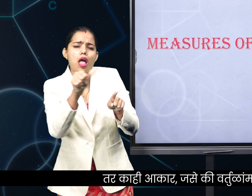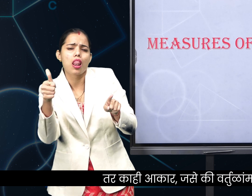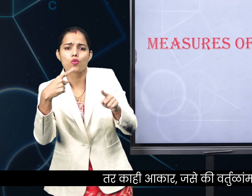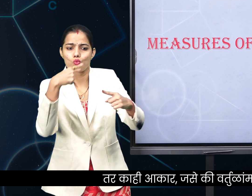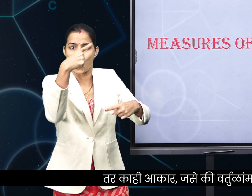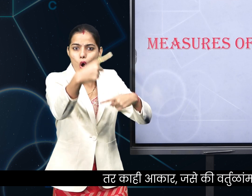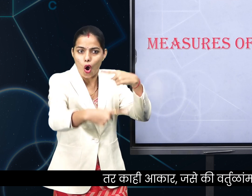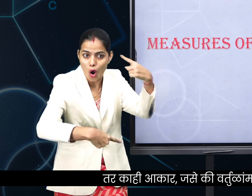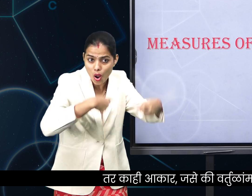असतात.